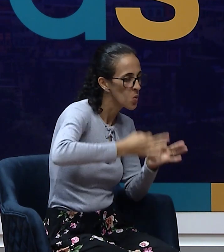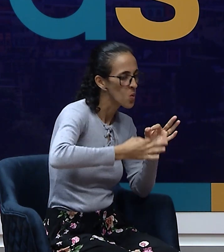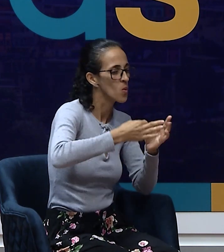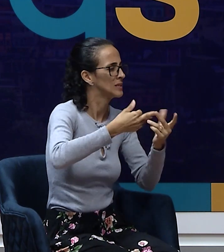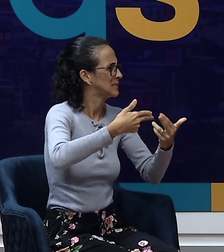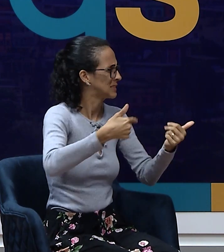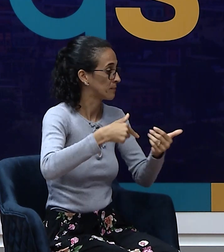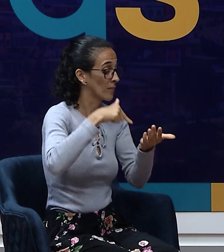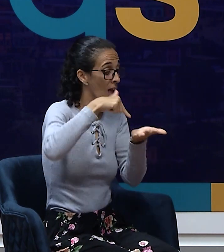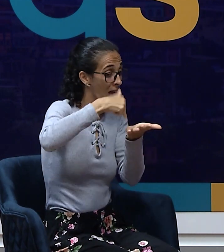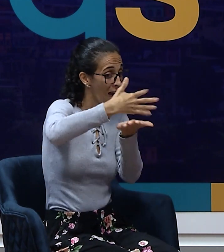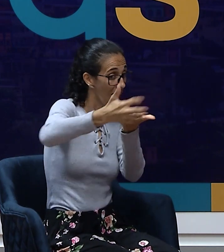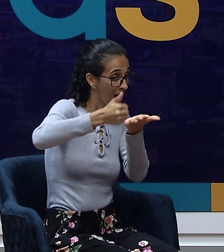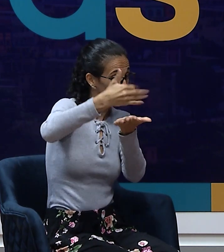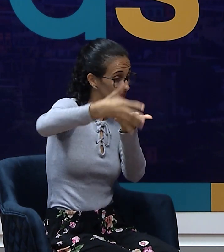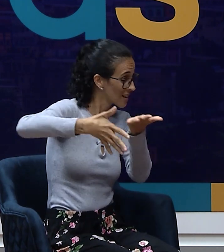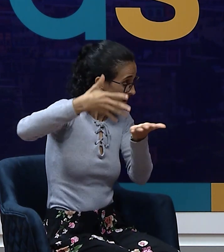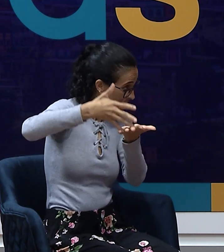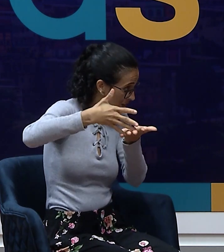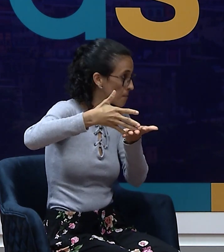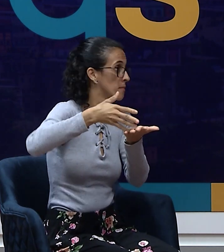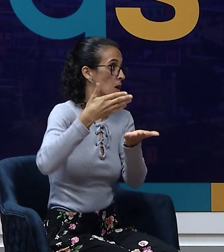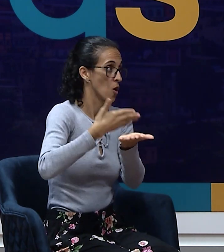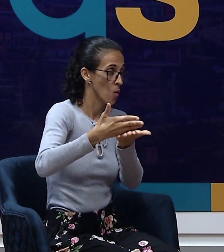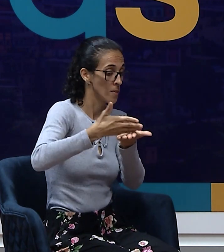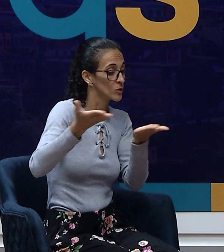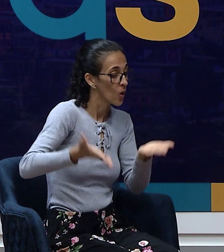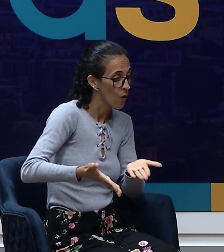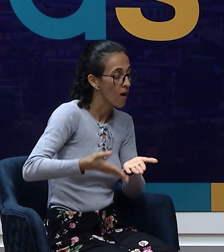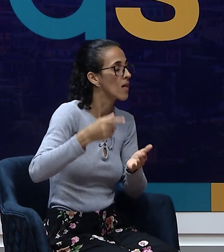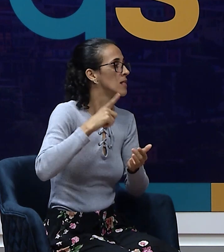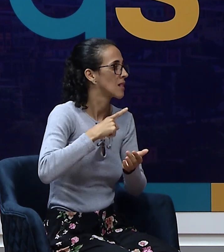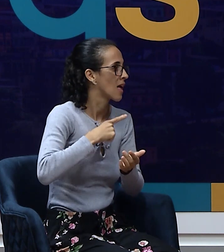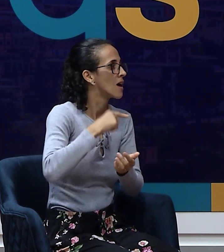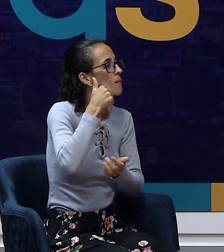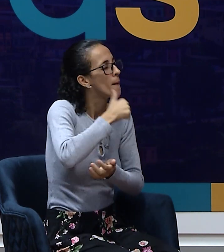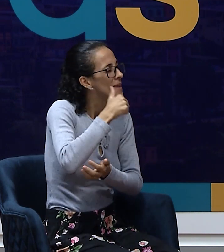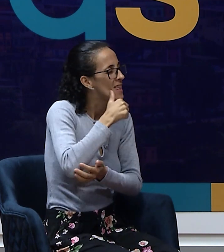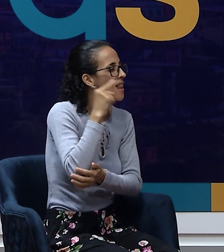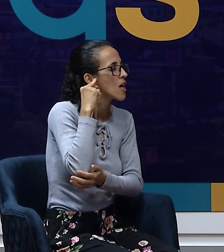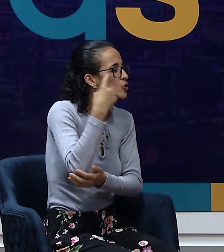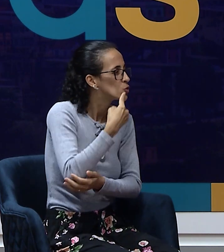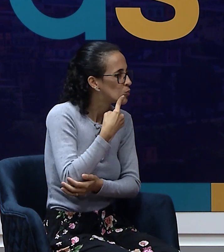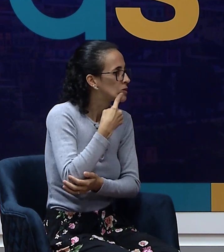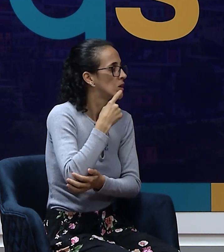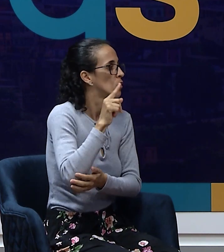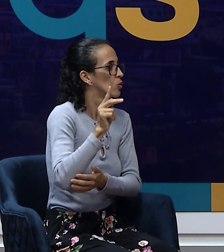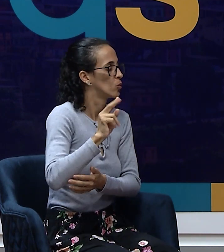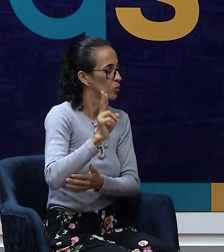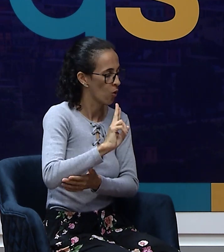no banco, na justiça e fazer essa acessibilidade. O Cas Libras, ele faz essa